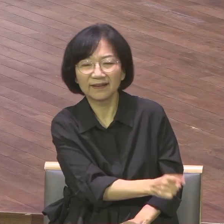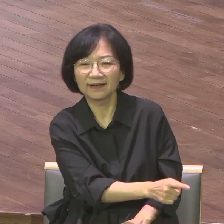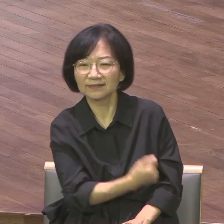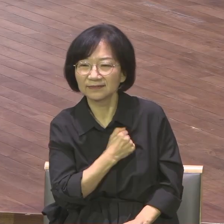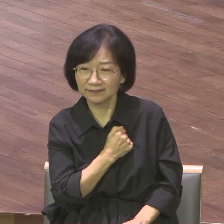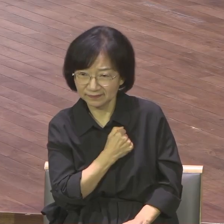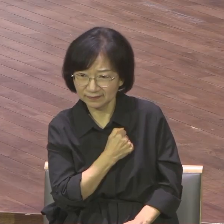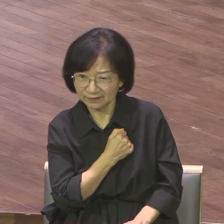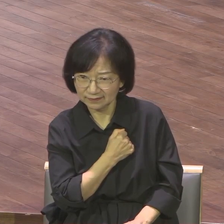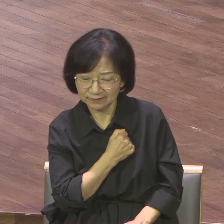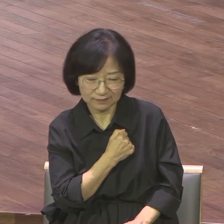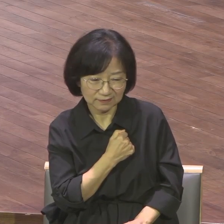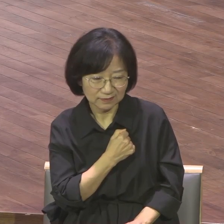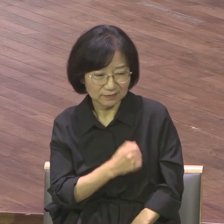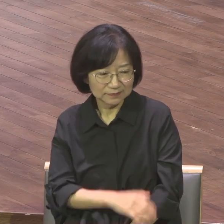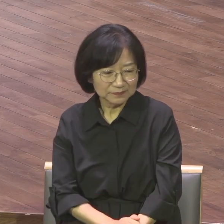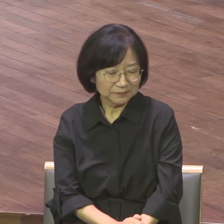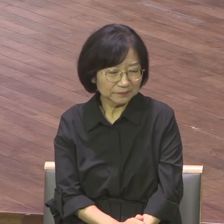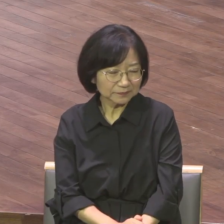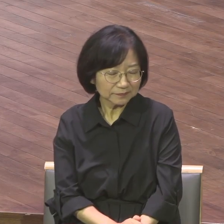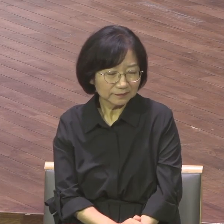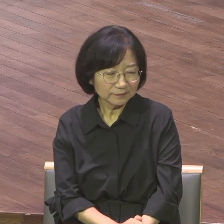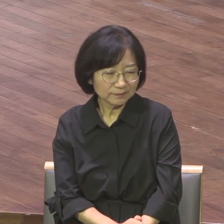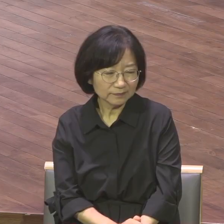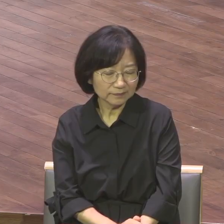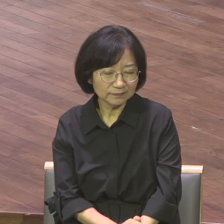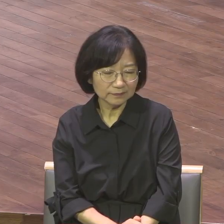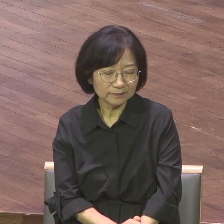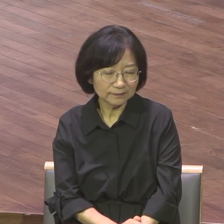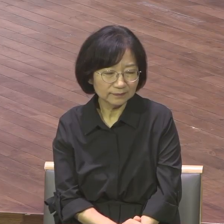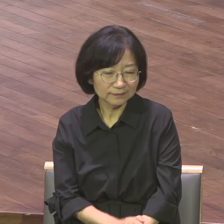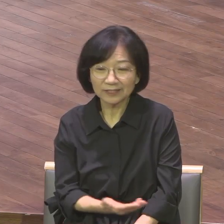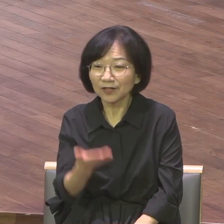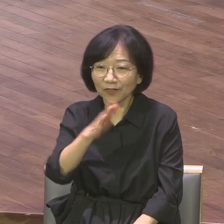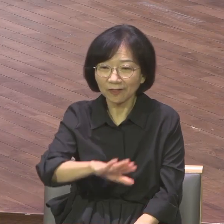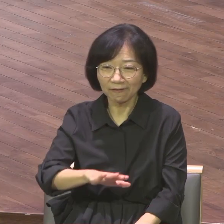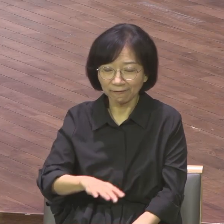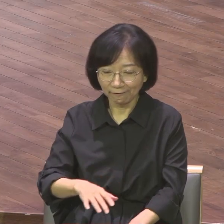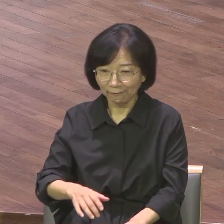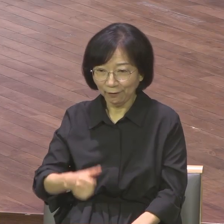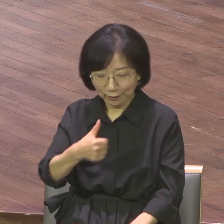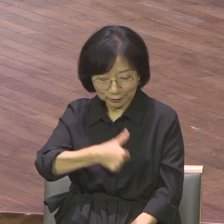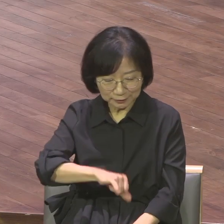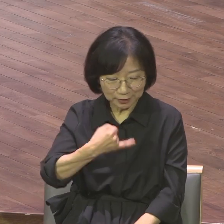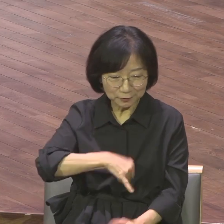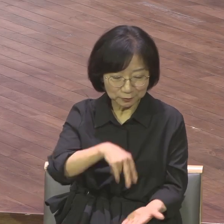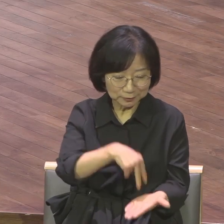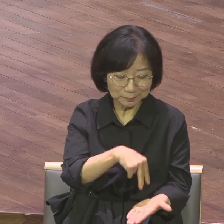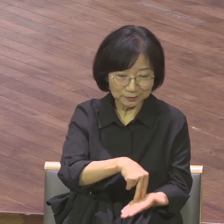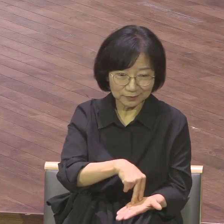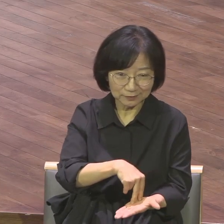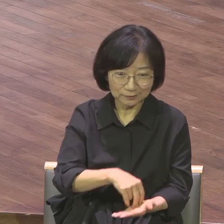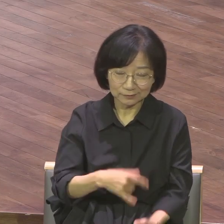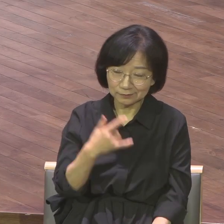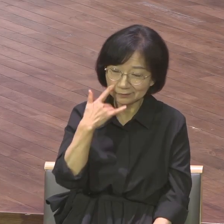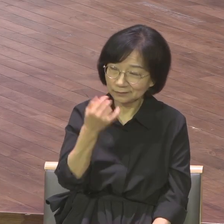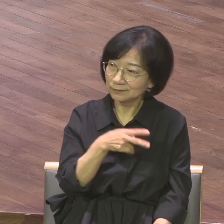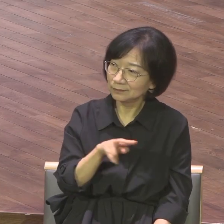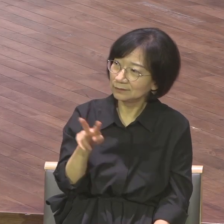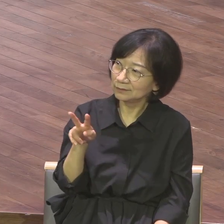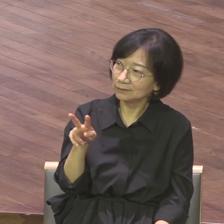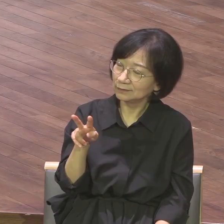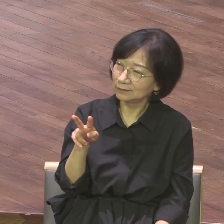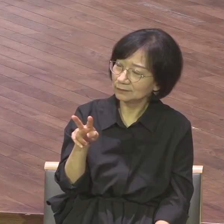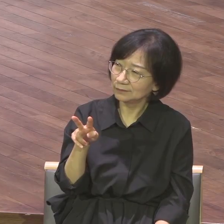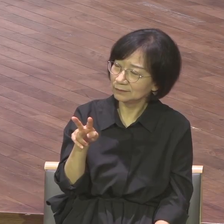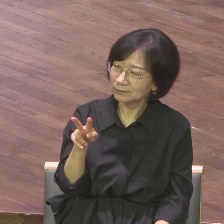그렇게 참으로 말을 많이 하지요. 그런데 자녀 입장도 마찬가지라는 것입니다. 자녀 입장에서는